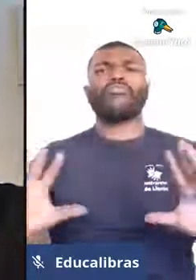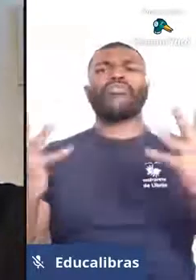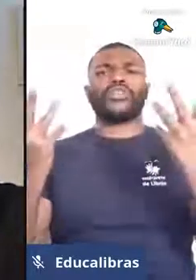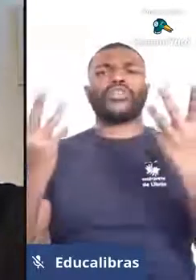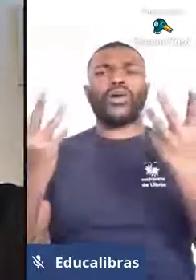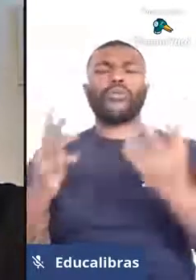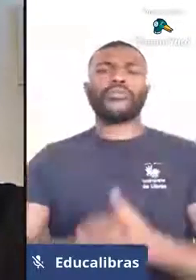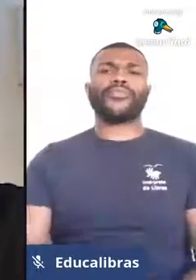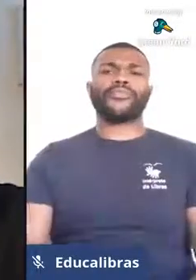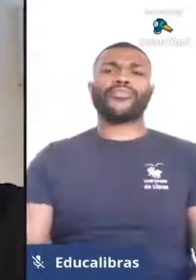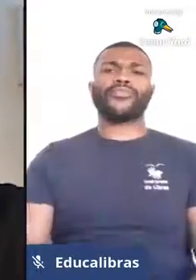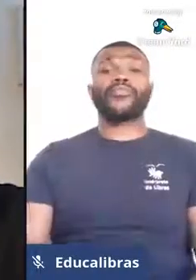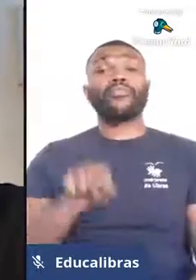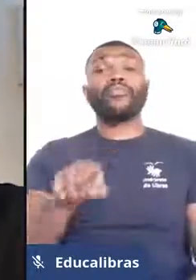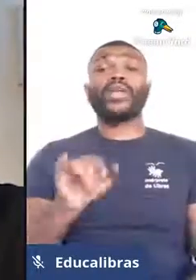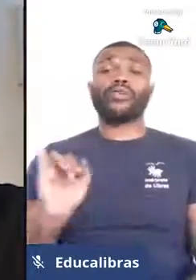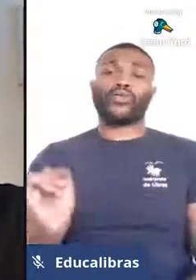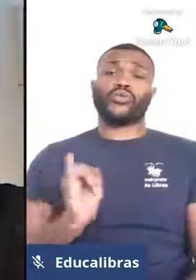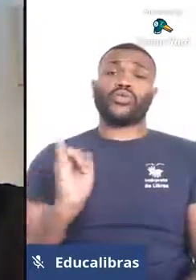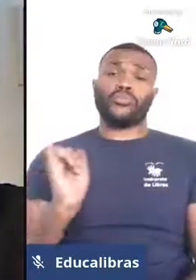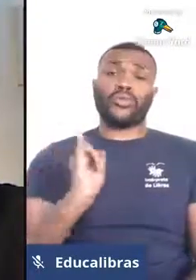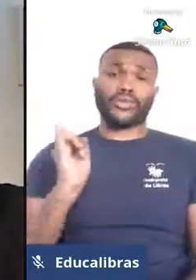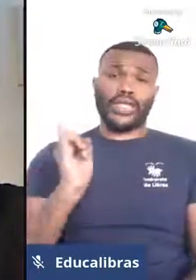um fator importante. Então,